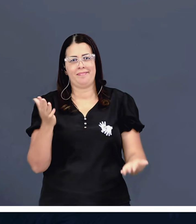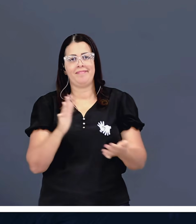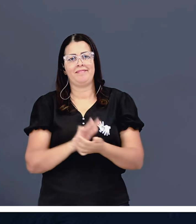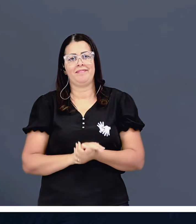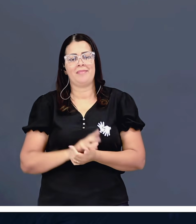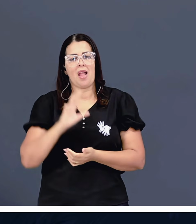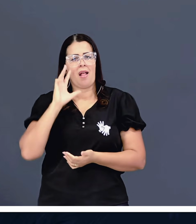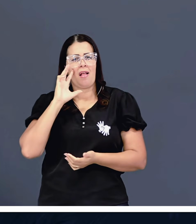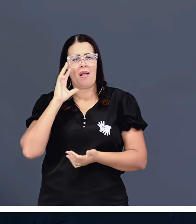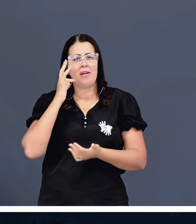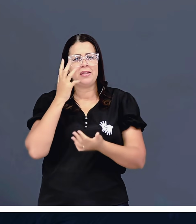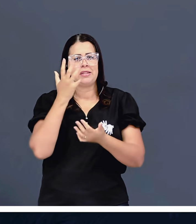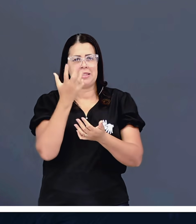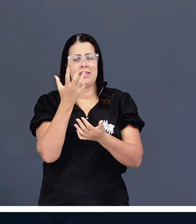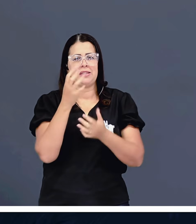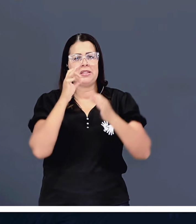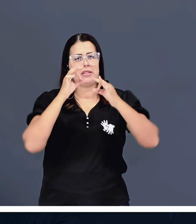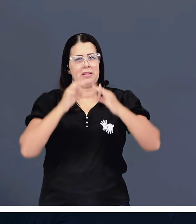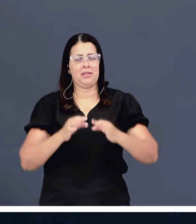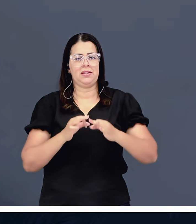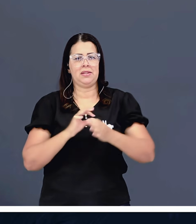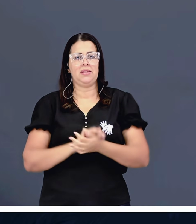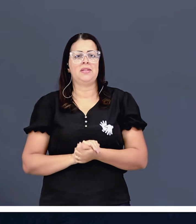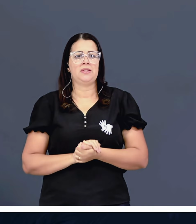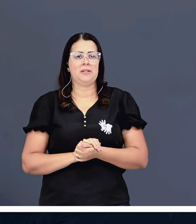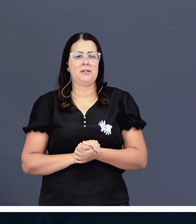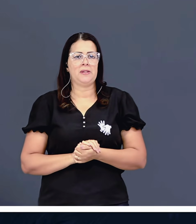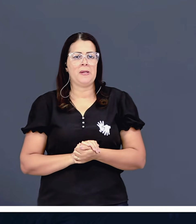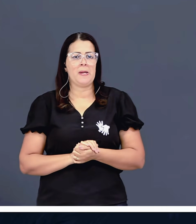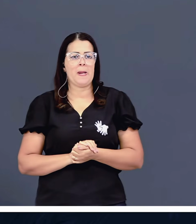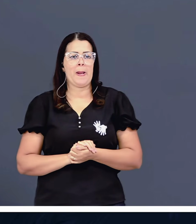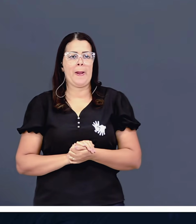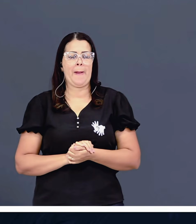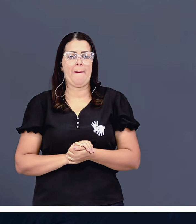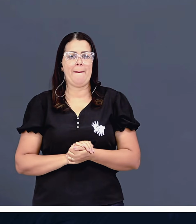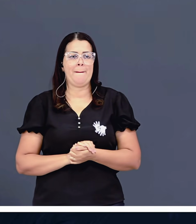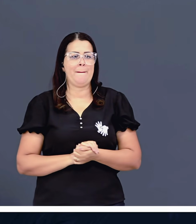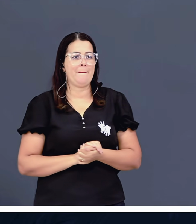Tomamos as decisões no tempo oportuno.